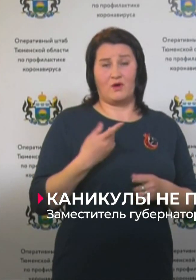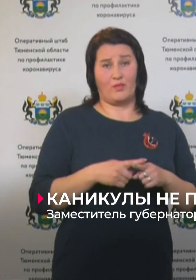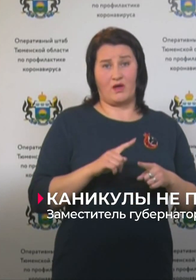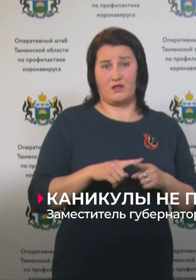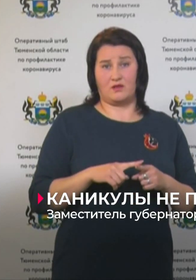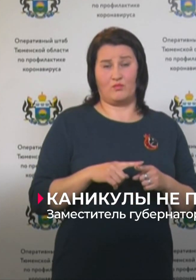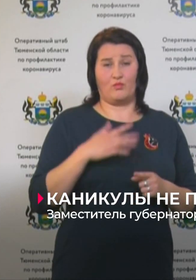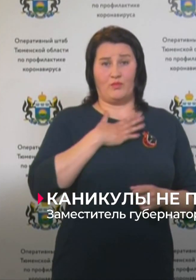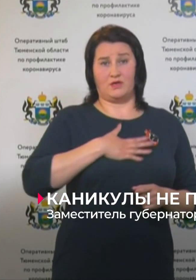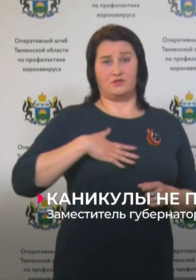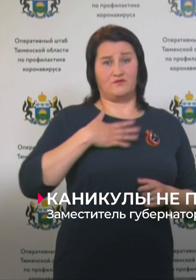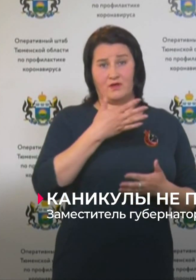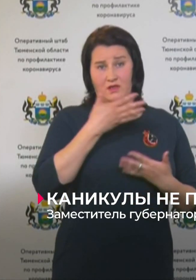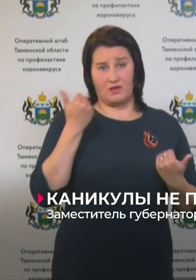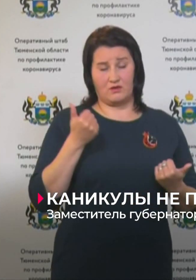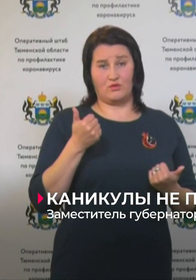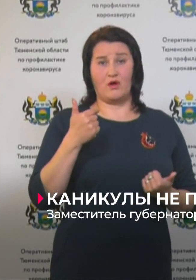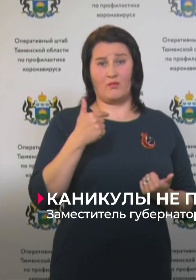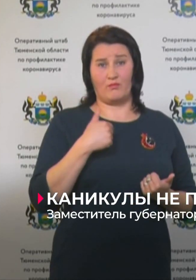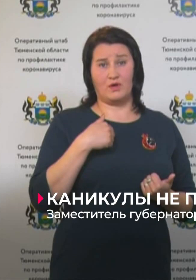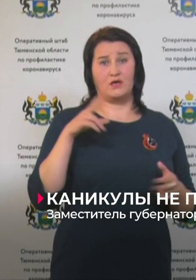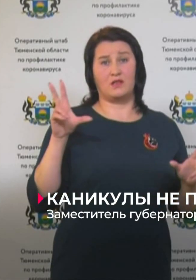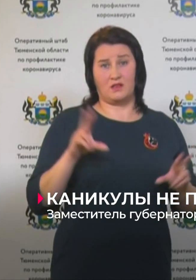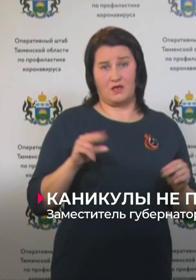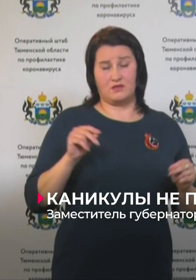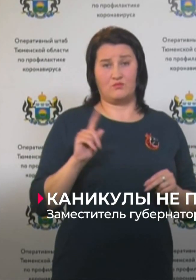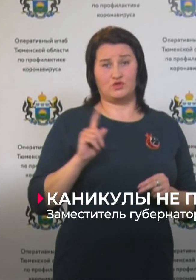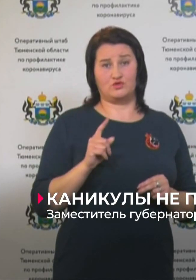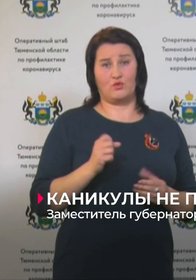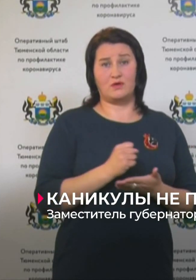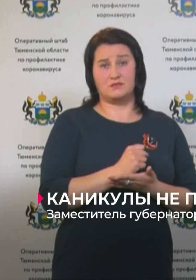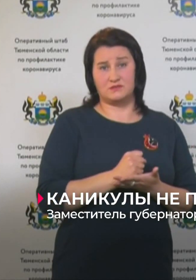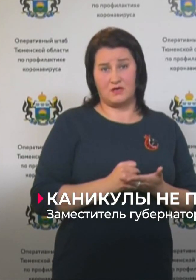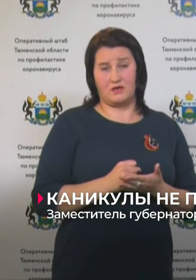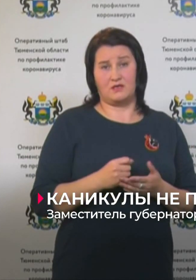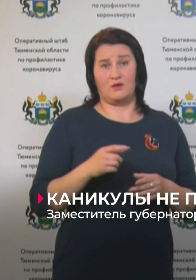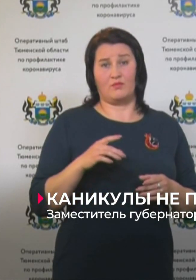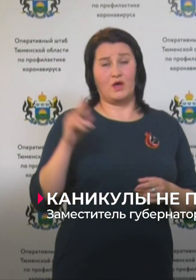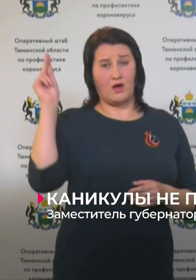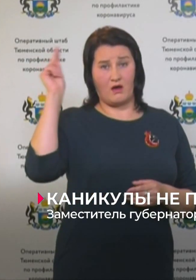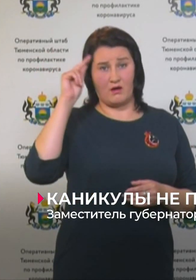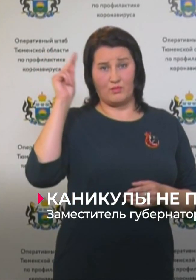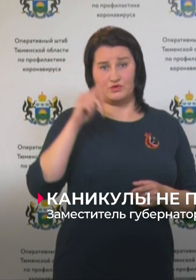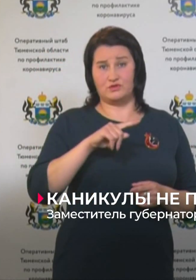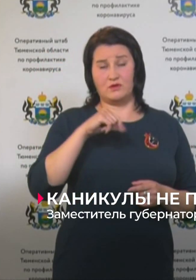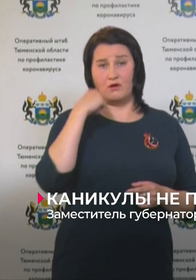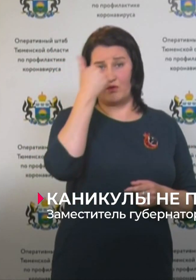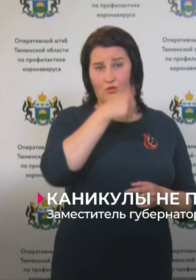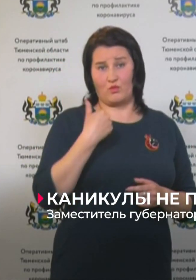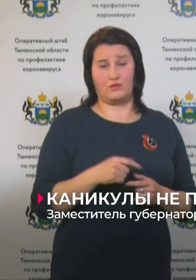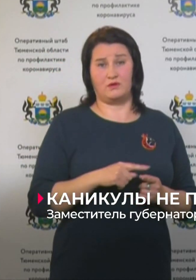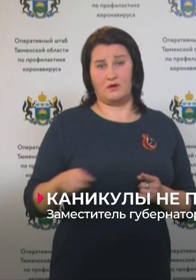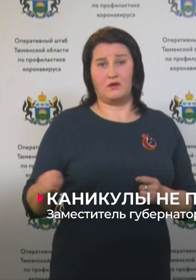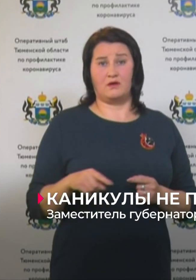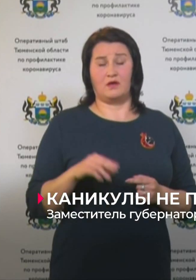этому поводу нет. Мы искренне надеемся, что мы сохраним ритмику учебного года. И осенние каникулы